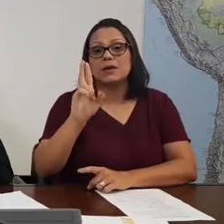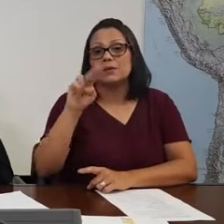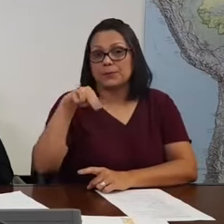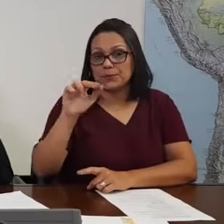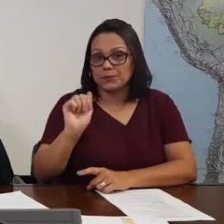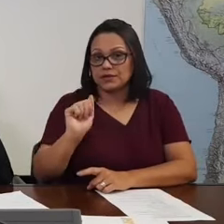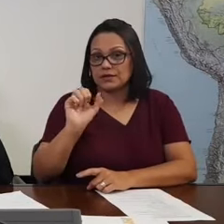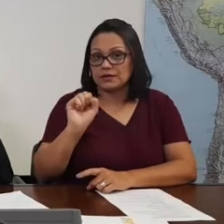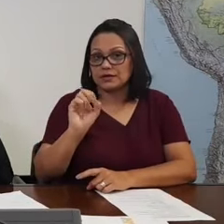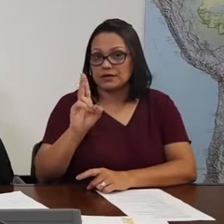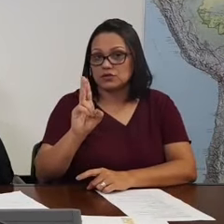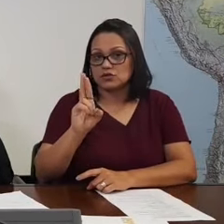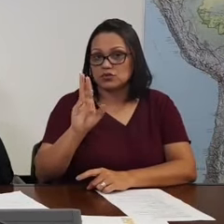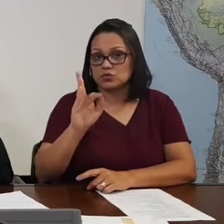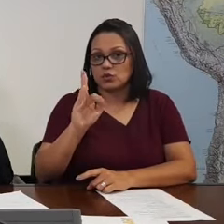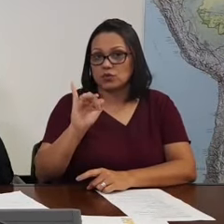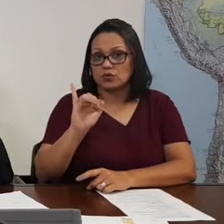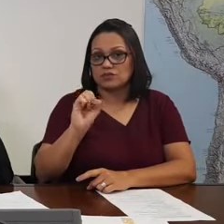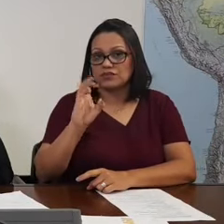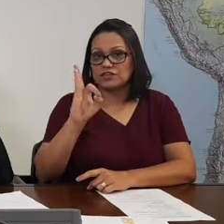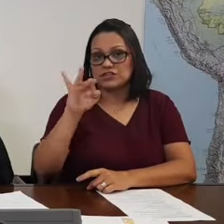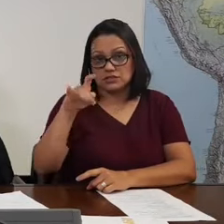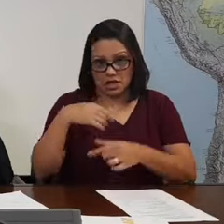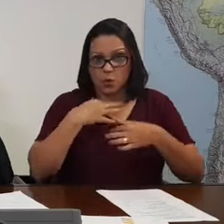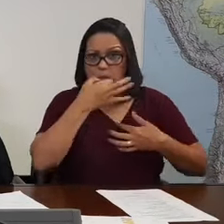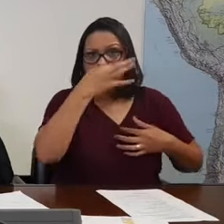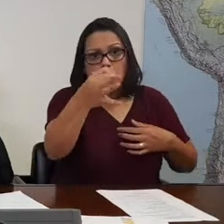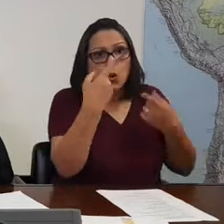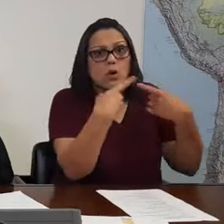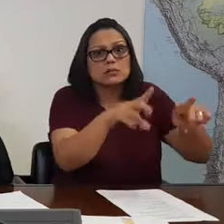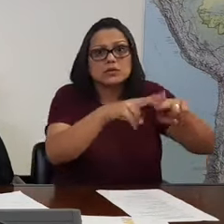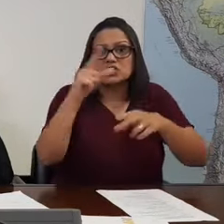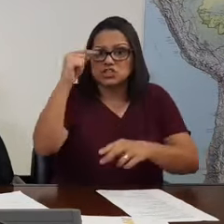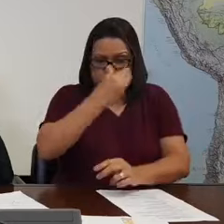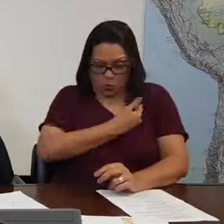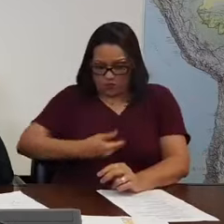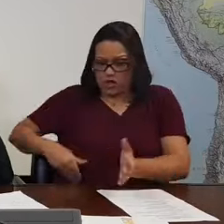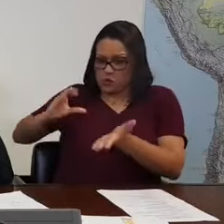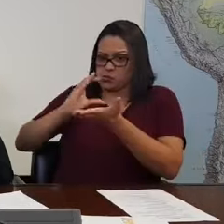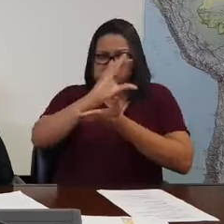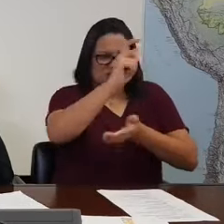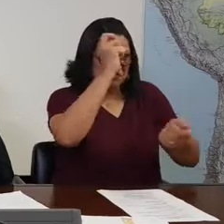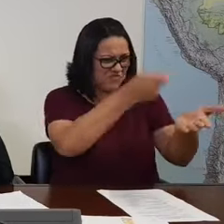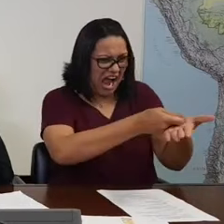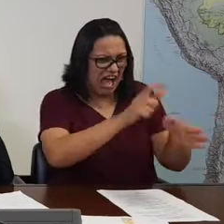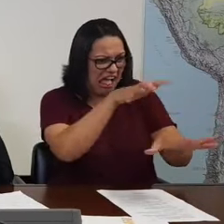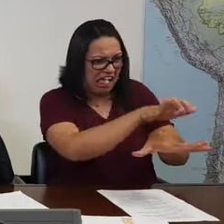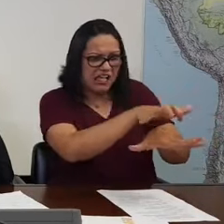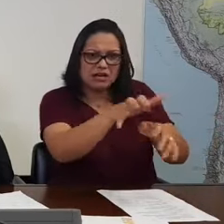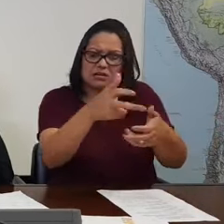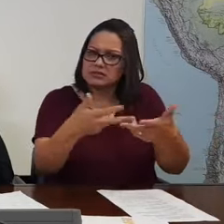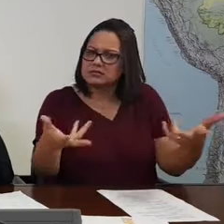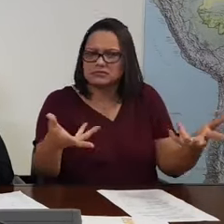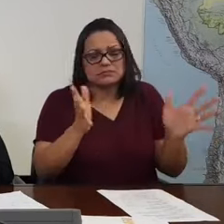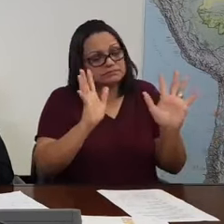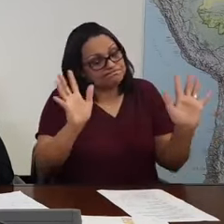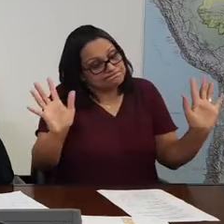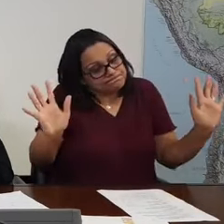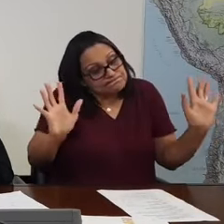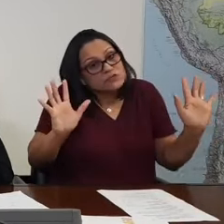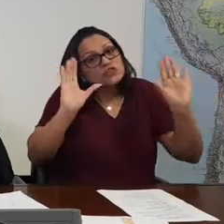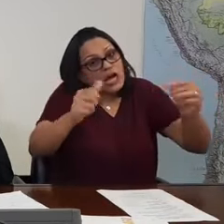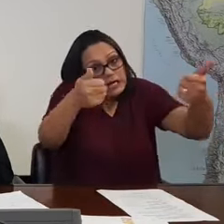público. Critiquei, mas já foi gasto o dinheiro, né? E está lá, tá feito, não temos como voltar atrás